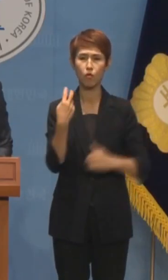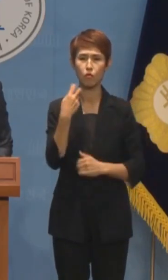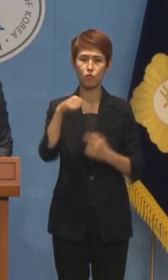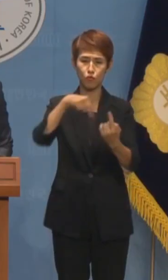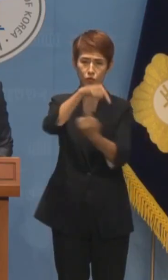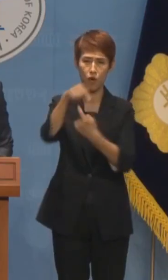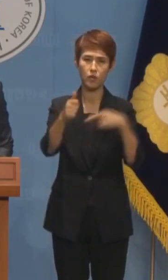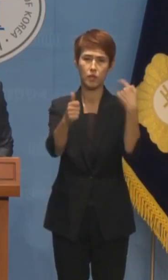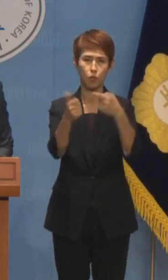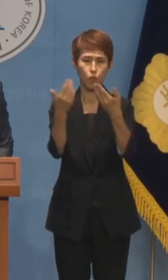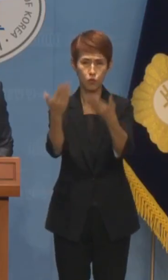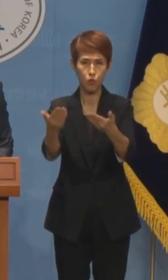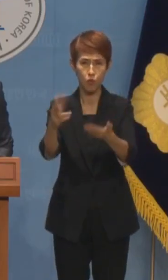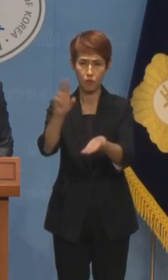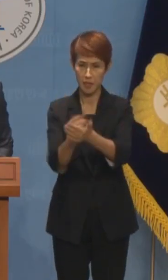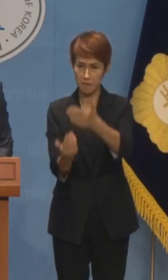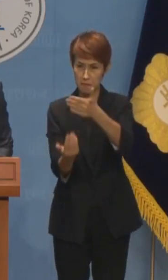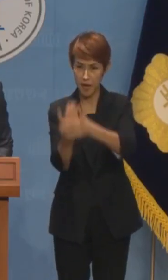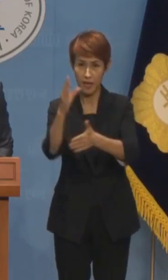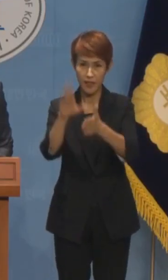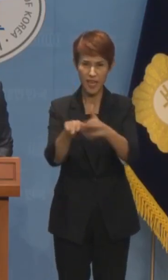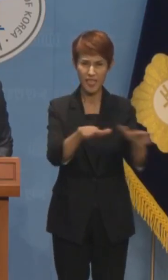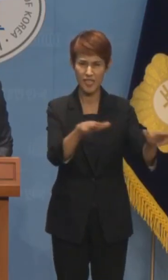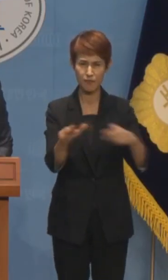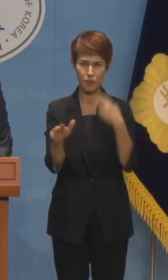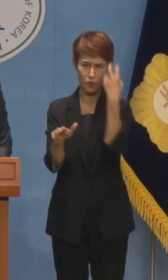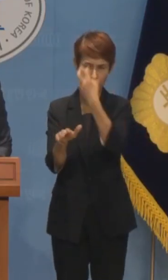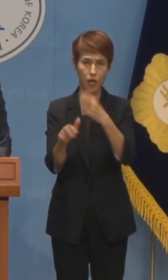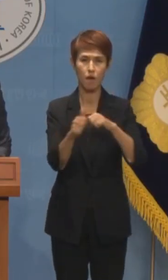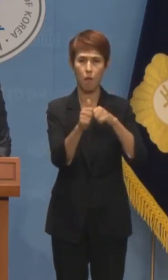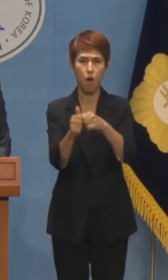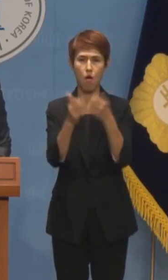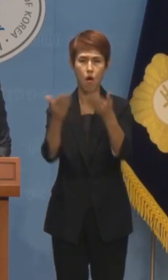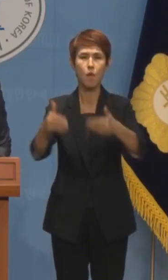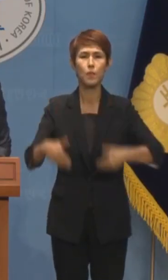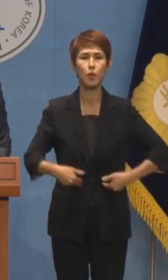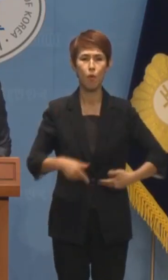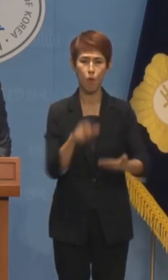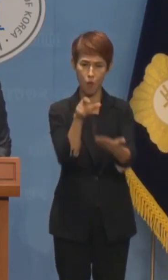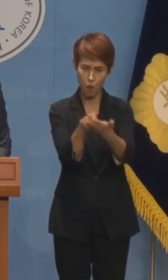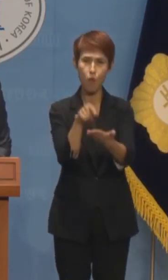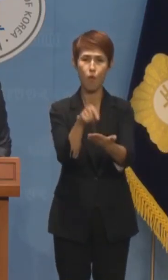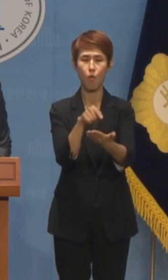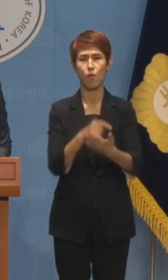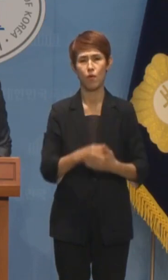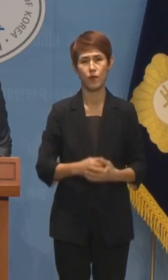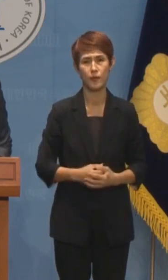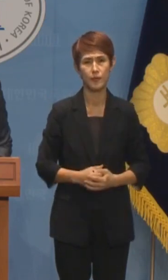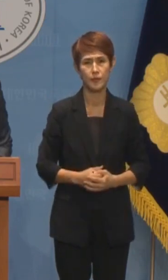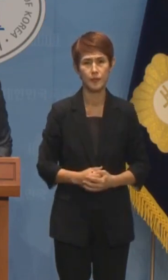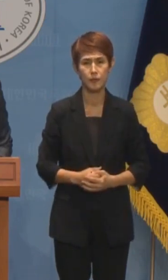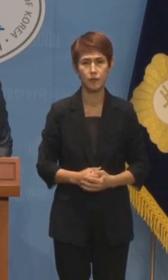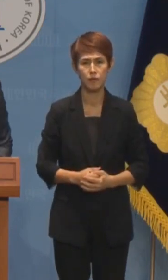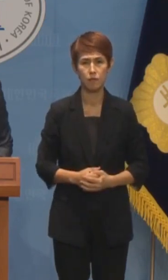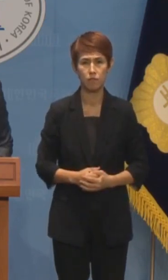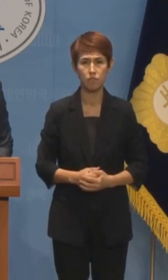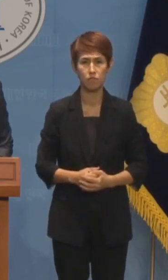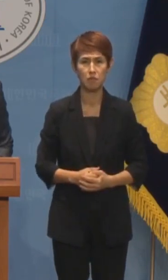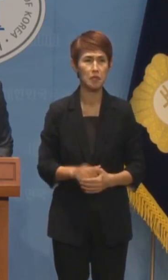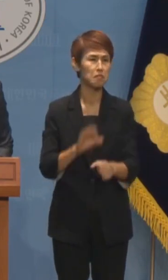지도하고 비위가 발생한 경우 즉각적인 조사와 징계를 시행해야 할 의무가 있습니다. 이 의무를